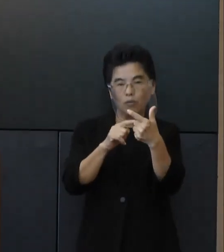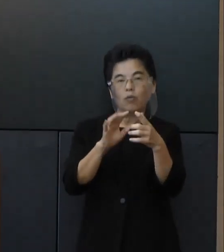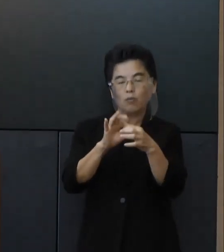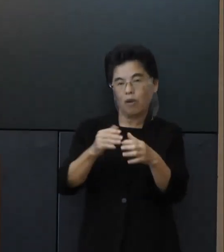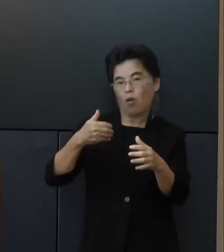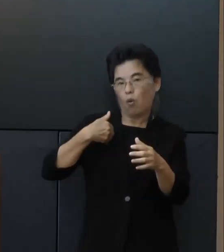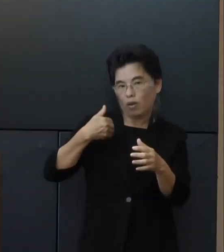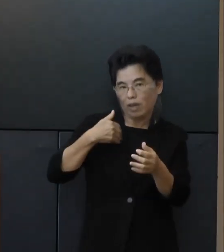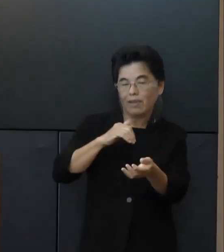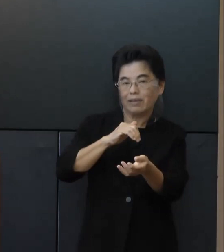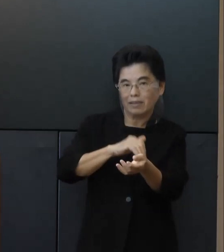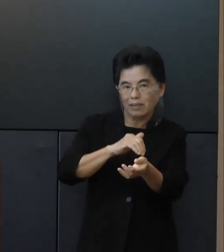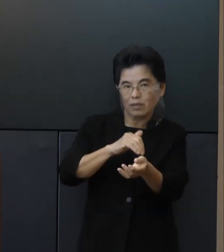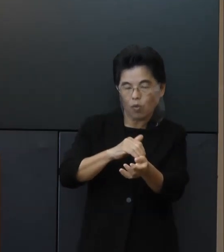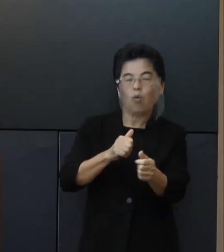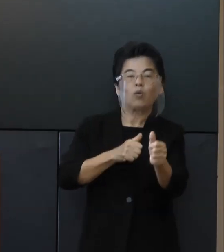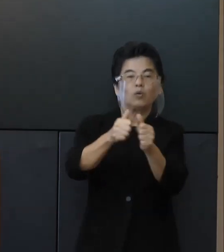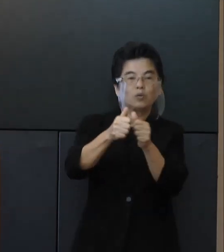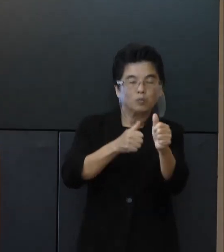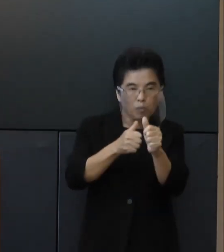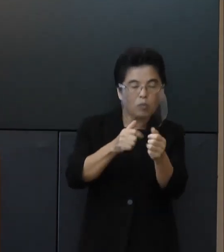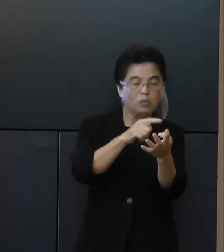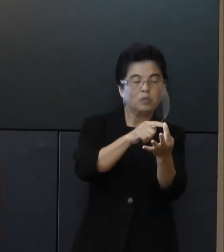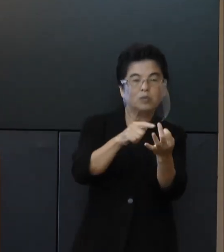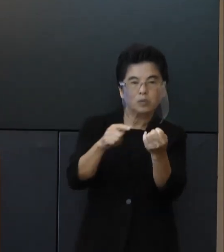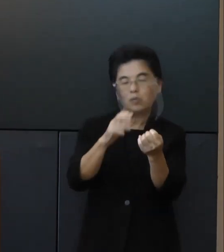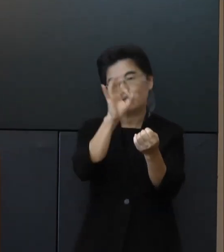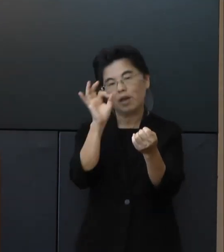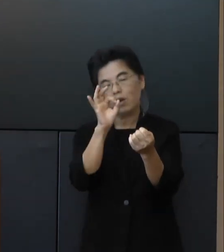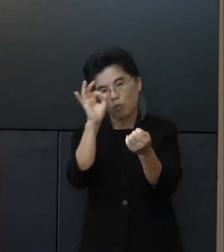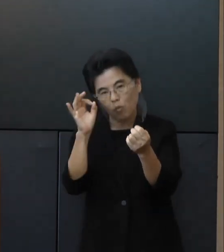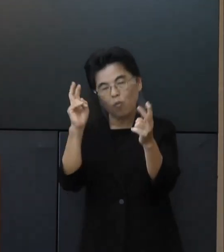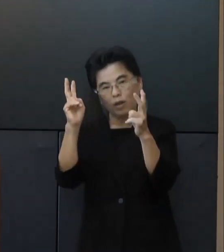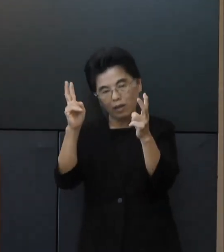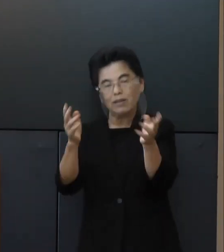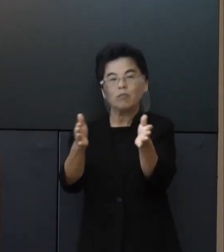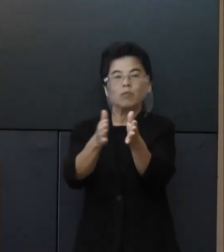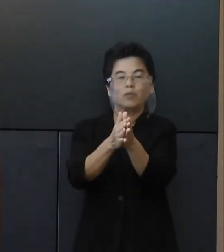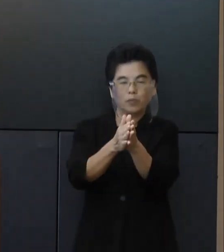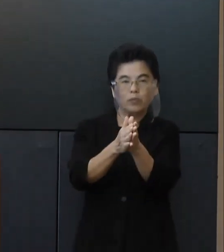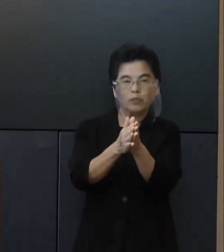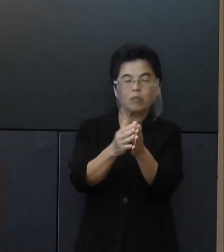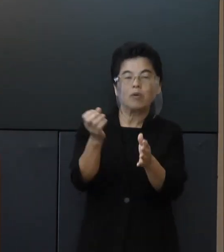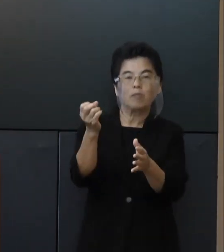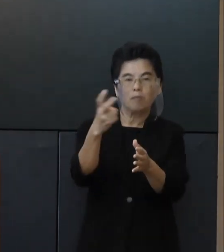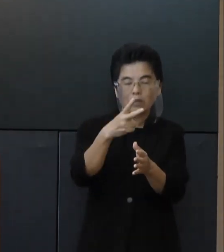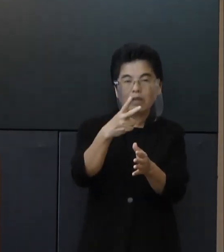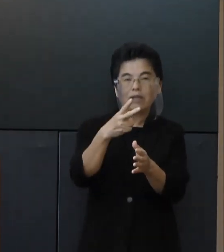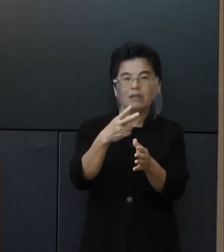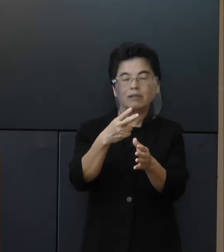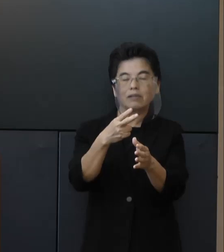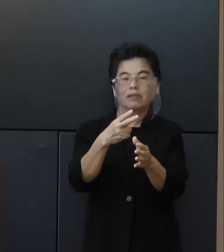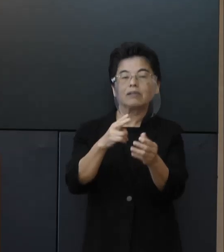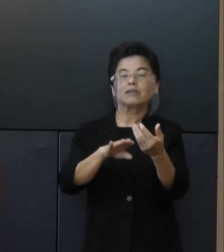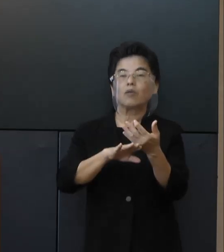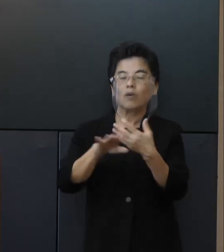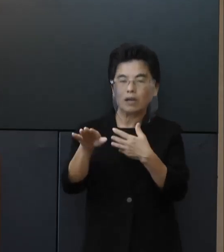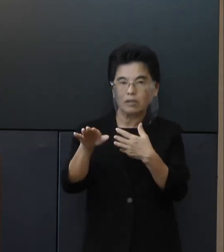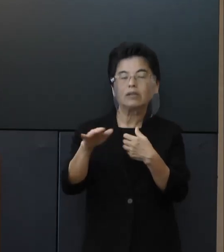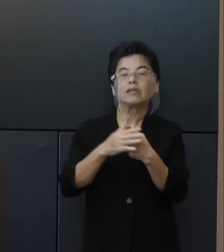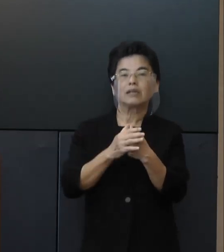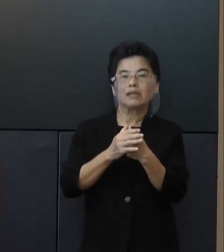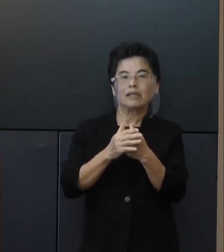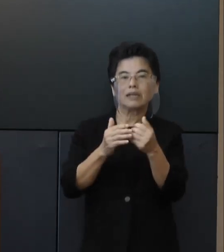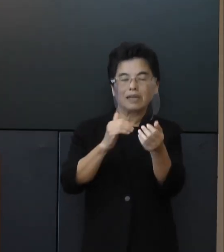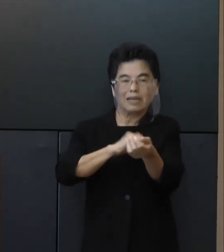県医療部、文化観光スポーツ部と観光業界も含め、なおかつそれに加えまして、